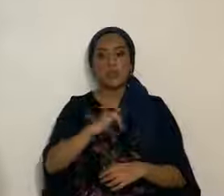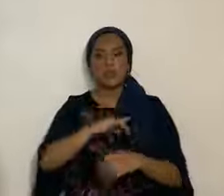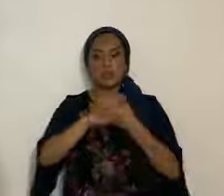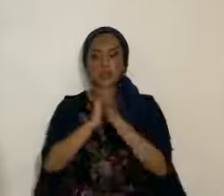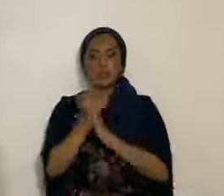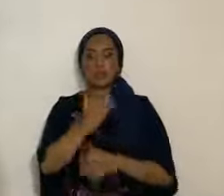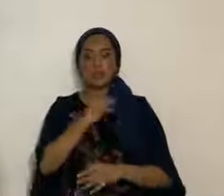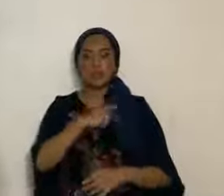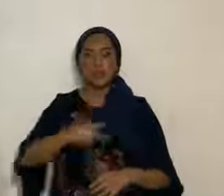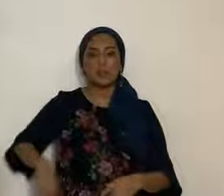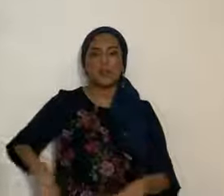y Kohanim.